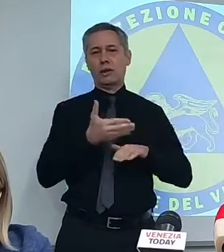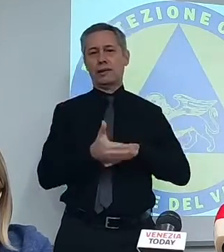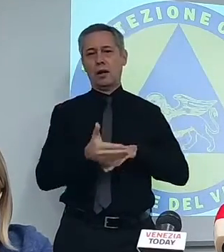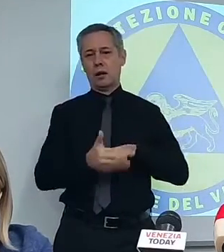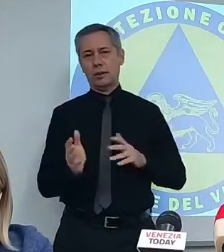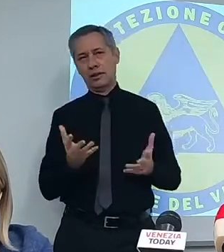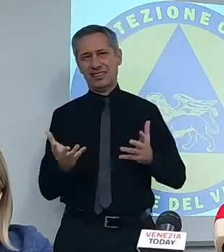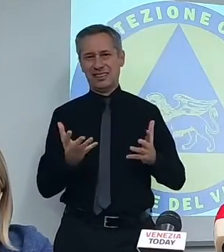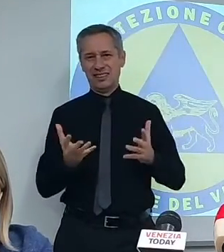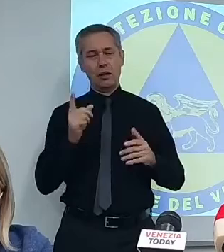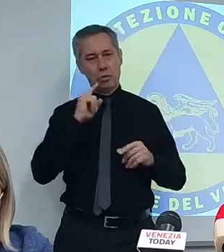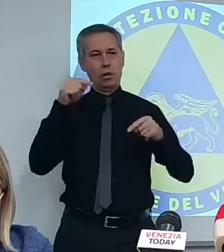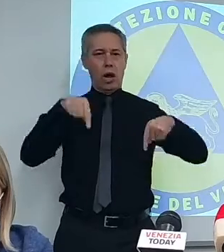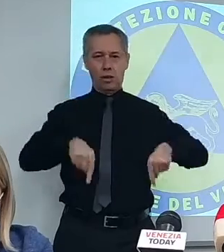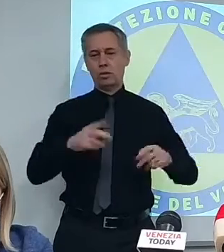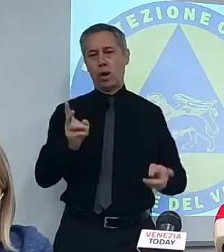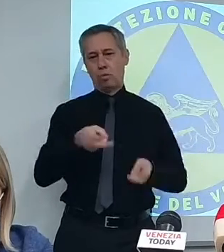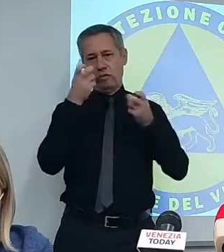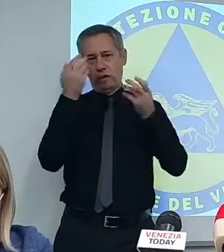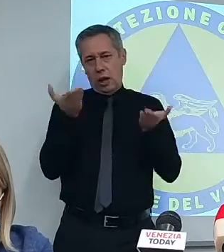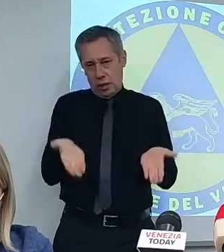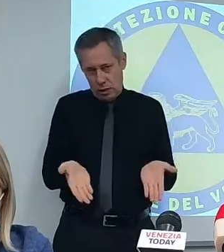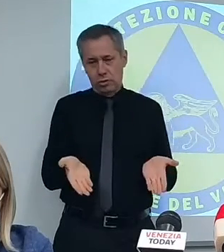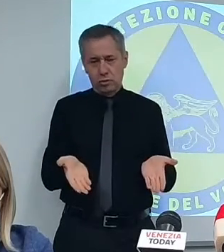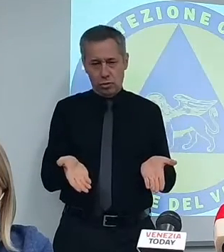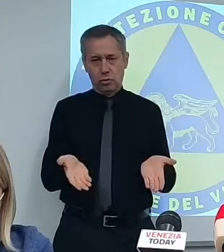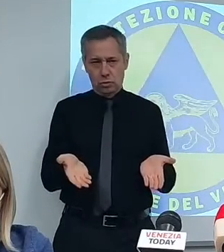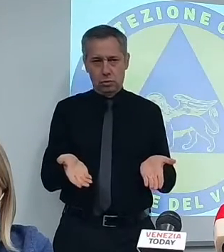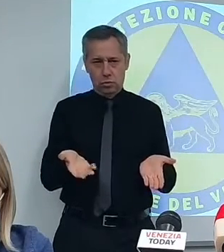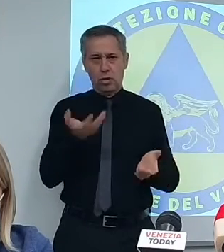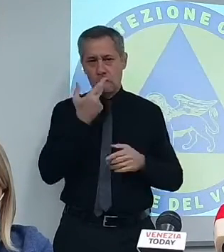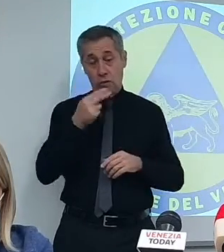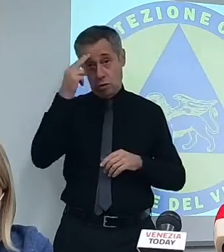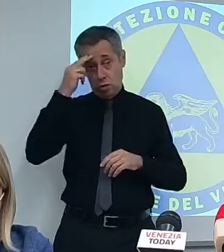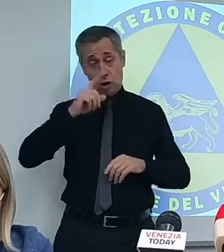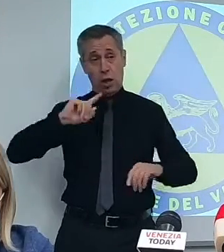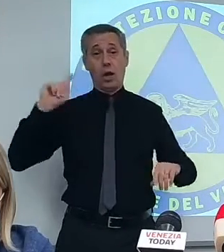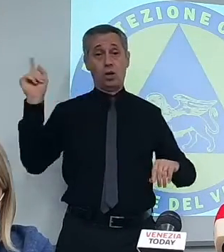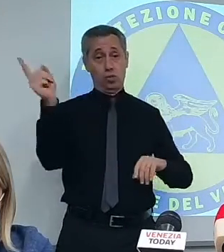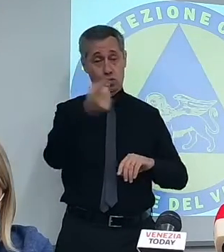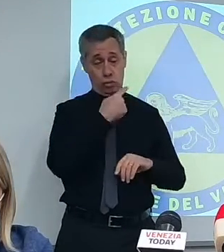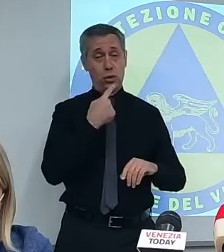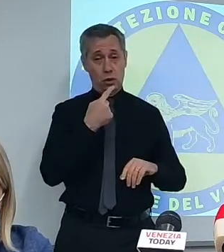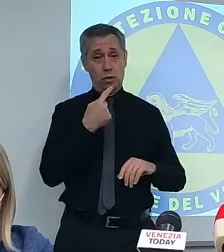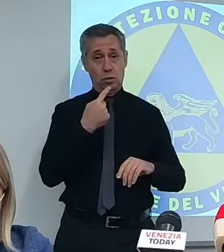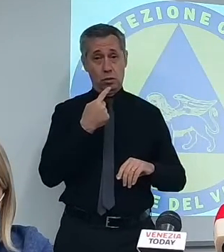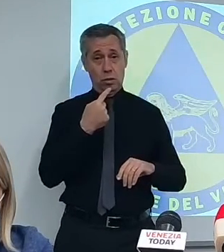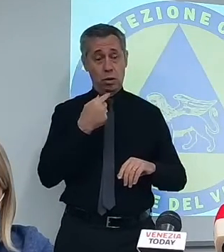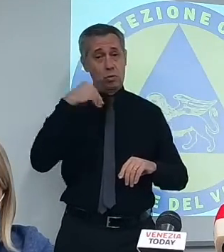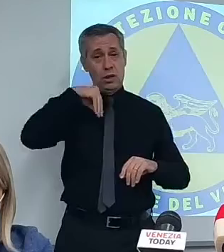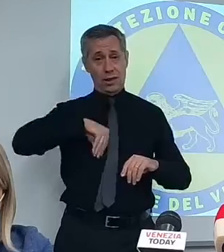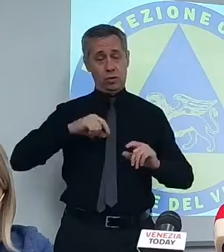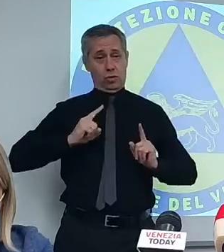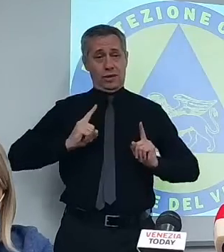facciamo approfittatene adesso perché vorrei ricordare a tutti che ormai è chiaro grande risposta anticorpale una